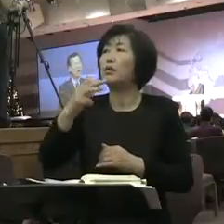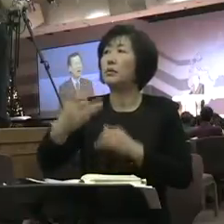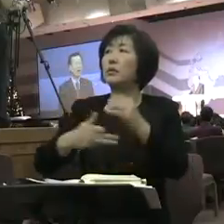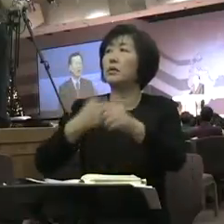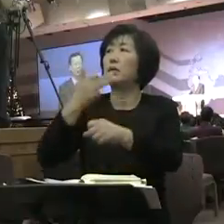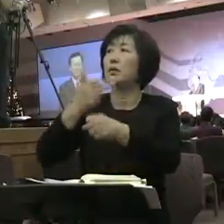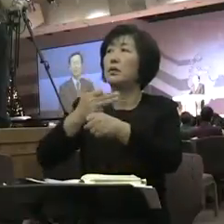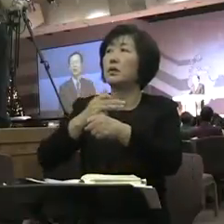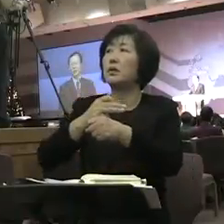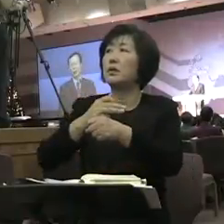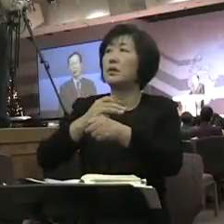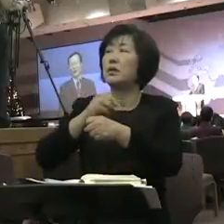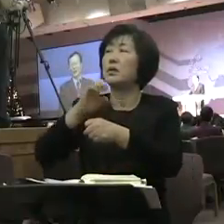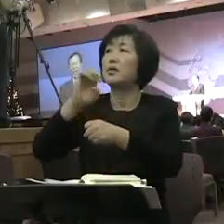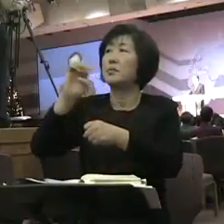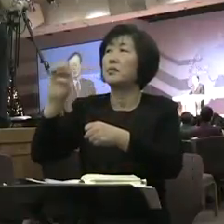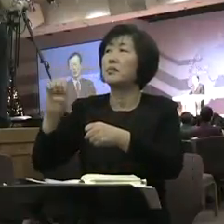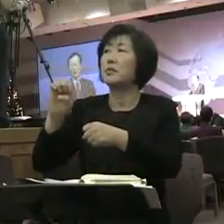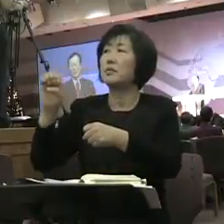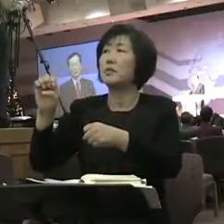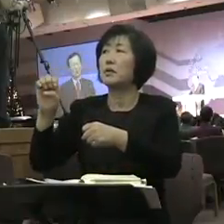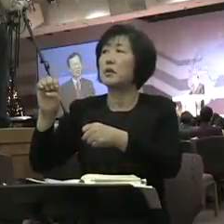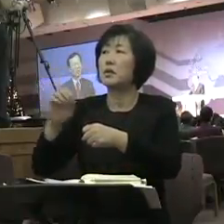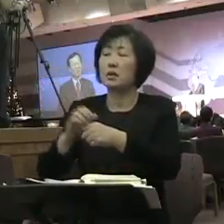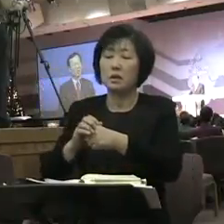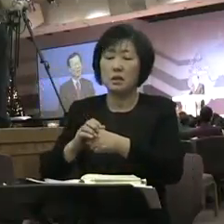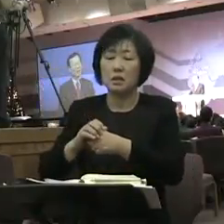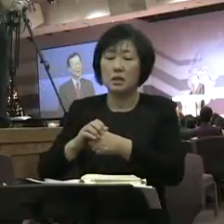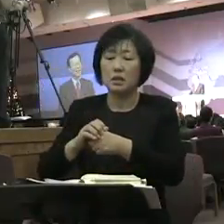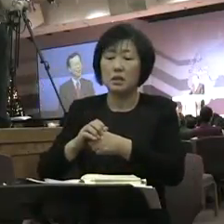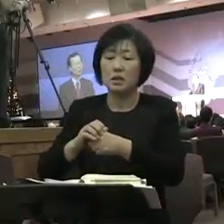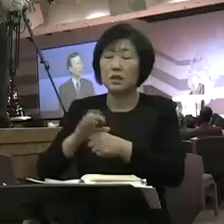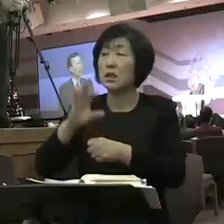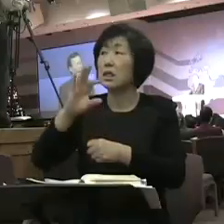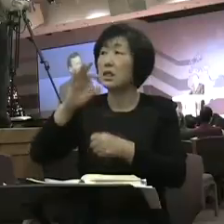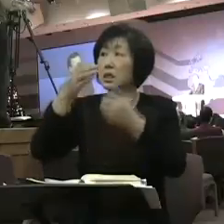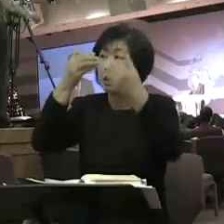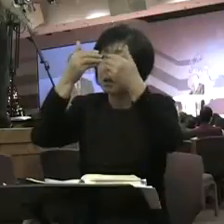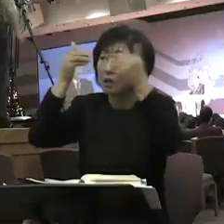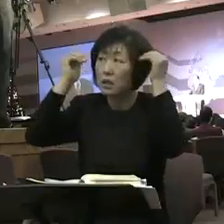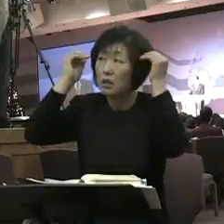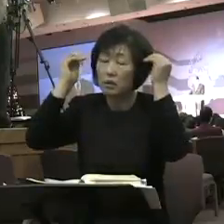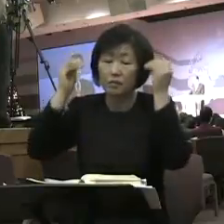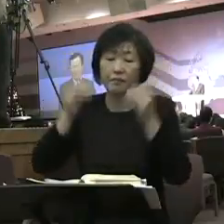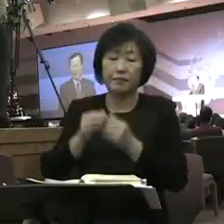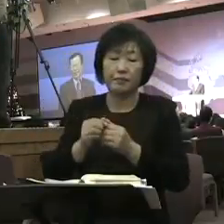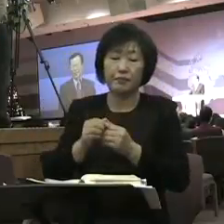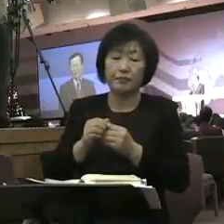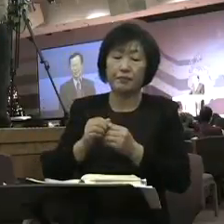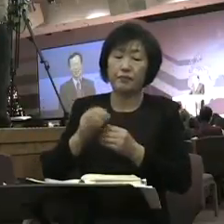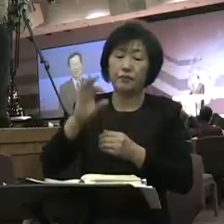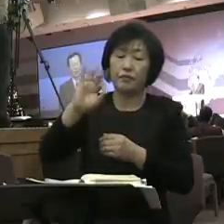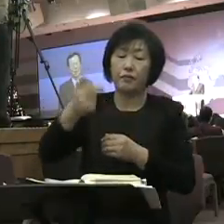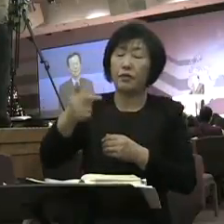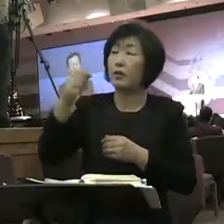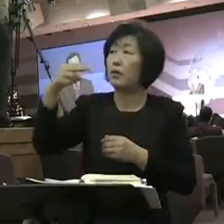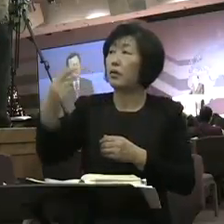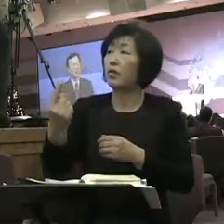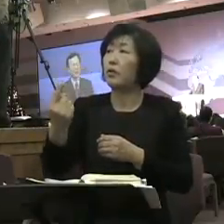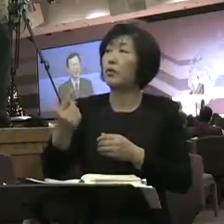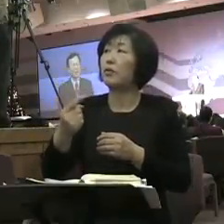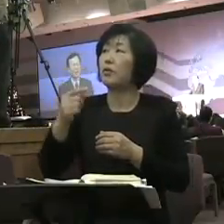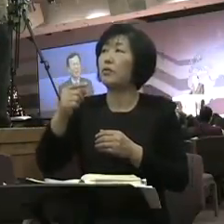필리핀과 그리고 특별히 인도네시아에서 모슬림 우리 이웃들을 위하여 너무나 귀한 사역을 온 가족과